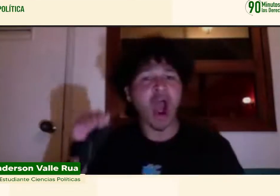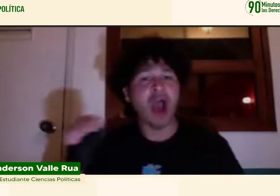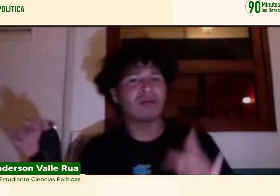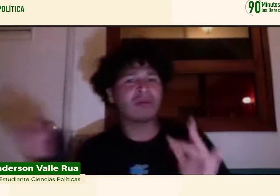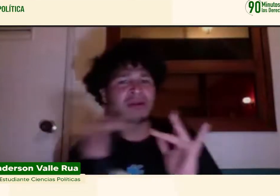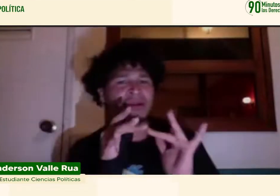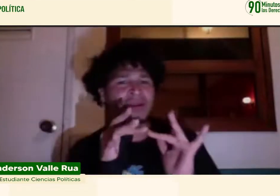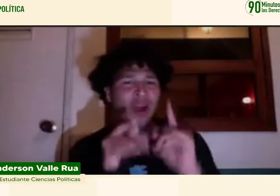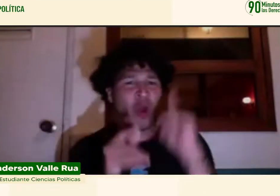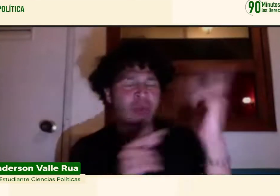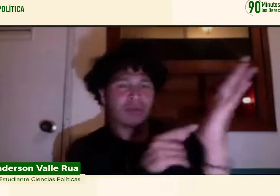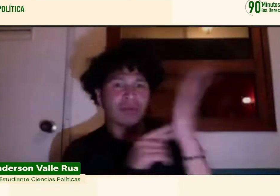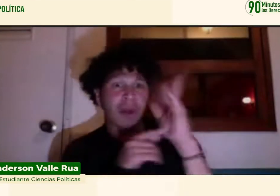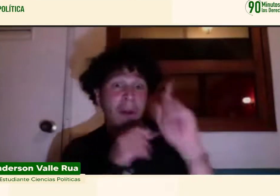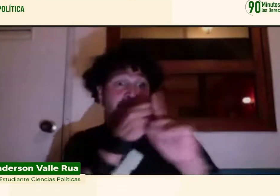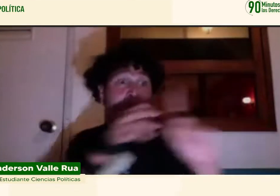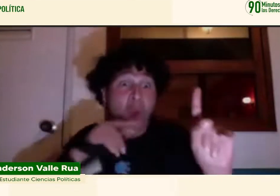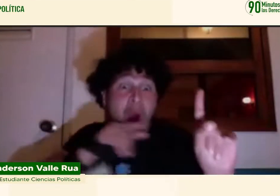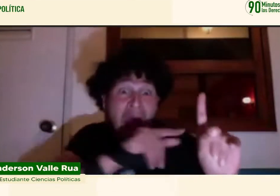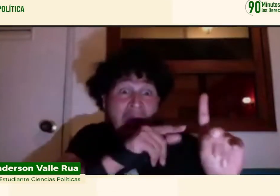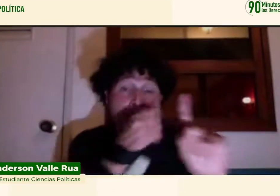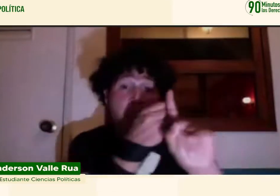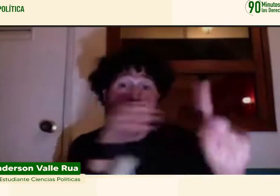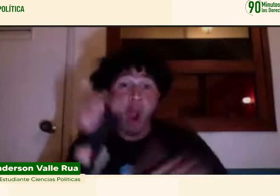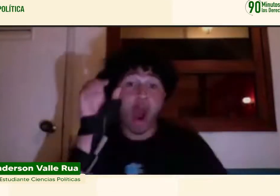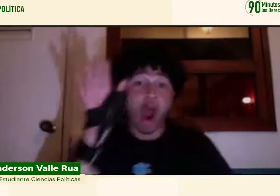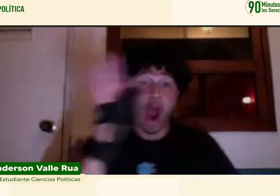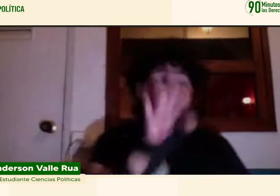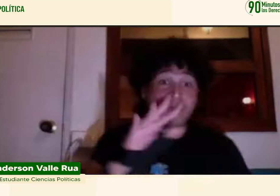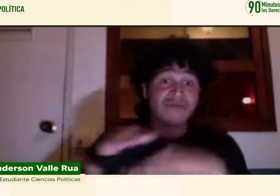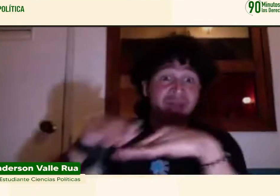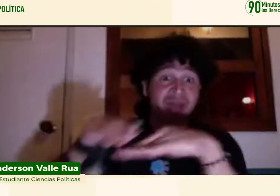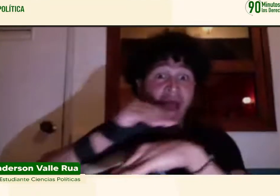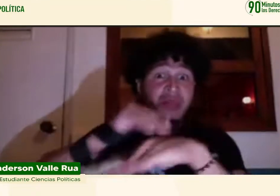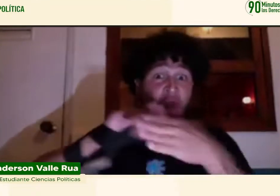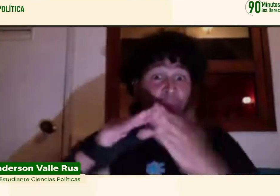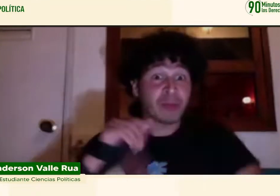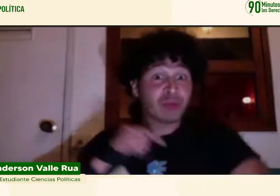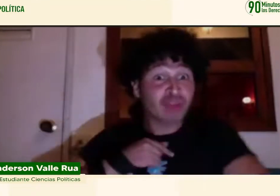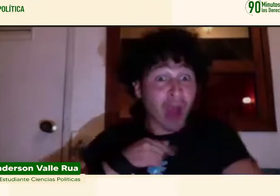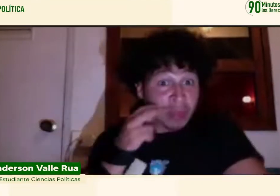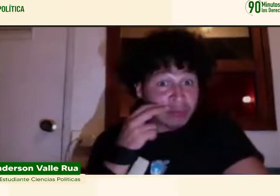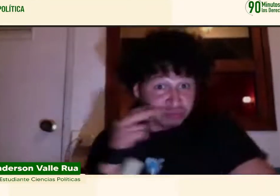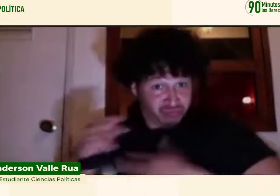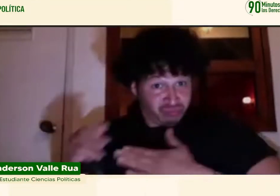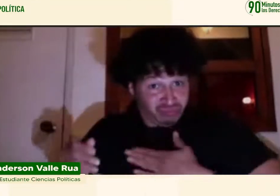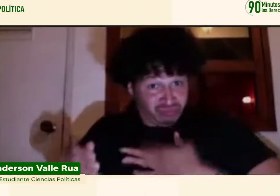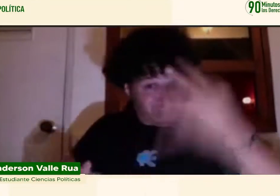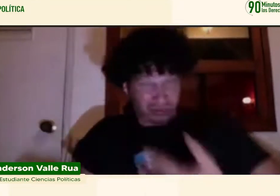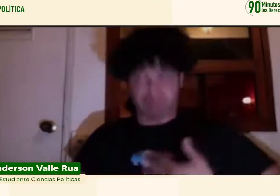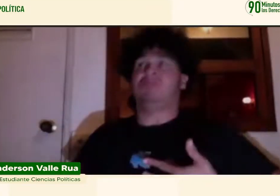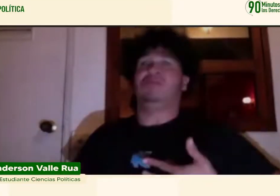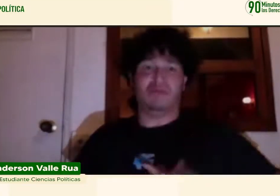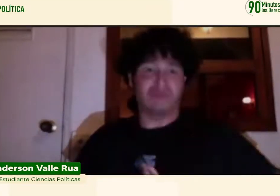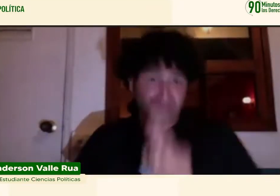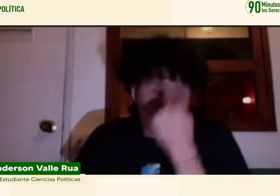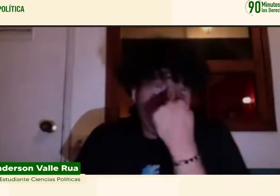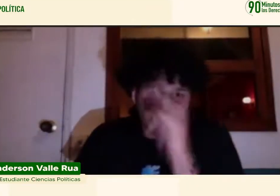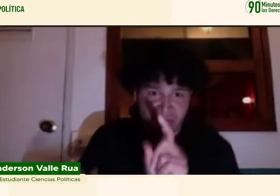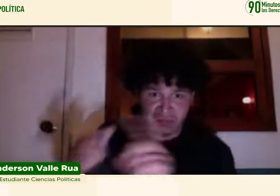tanto a discusión y previamente se ha hecho participación de petró en otros ciudad en otras regiones de bogotá y sí y podría haberse planteado